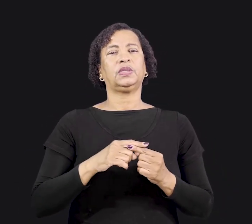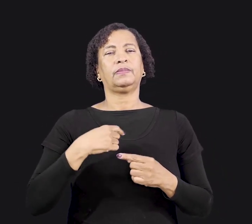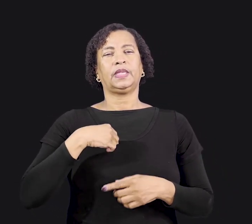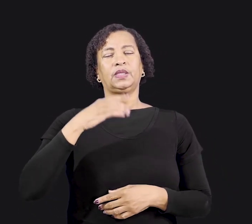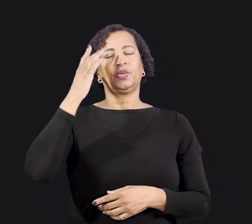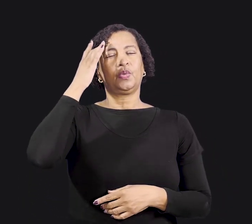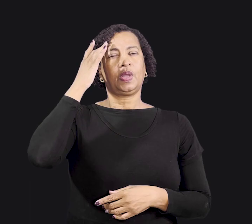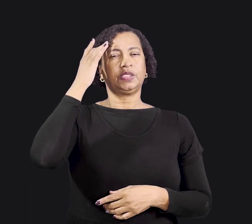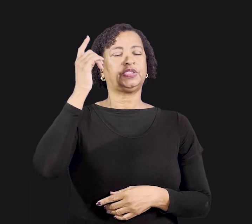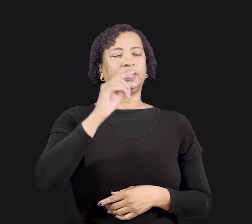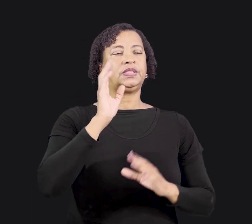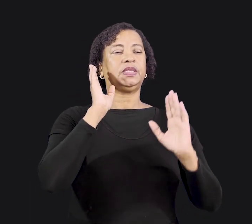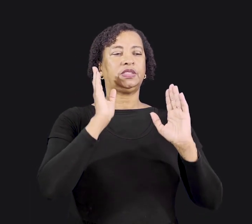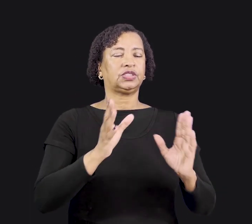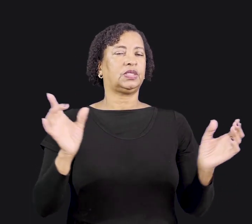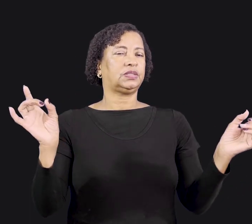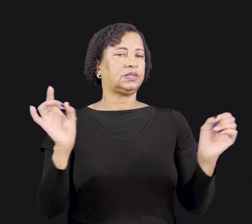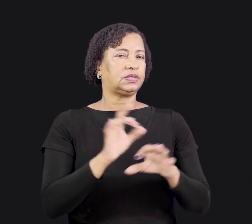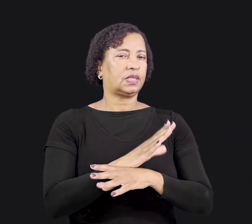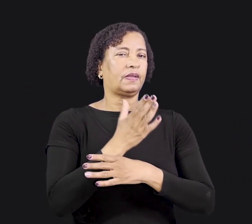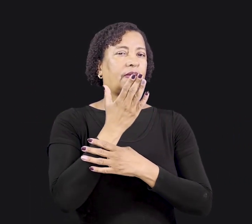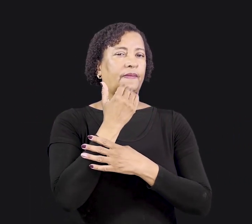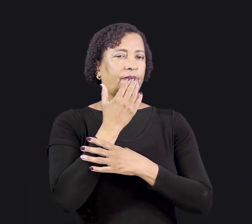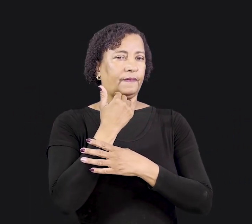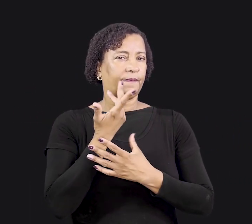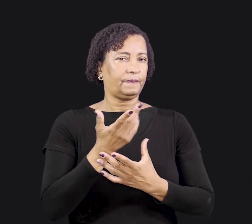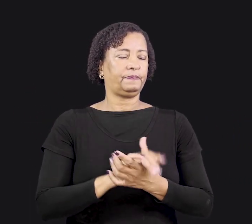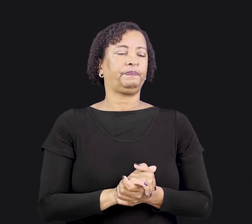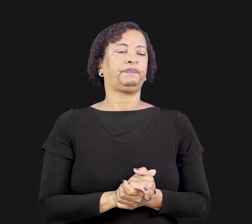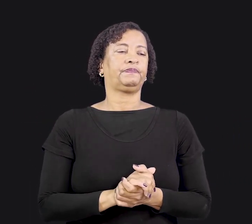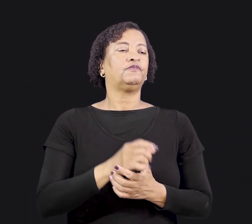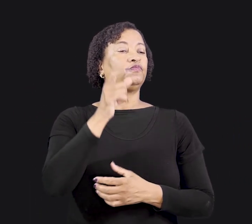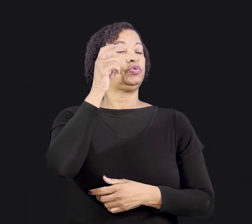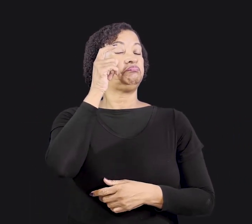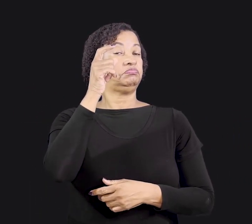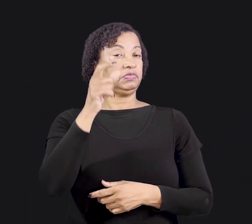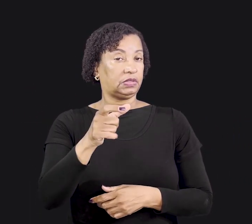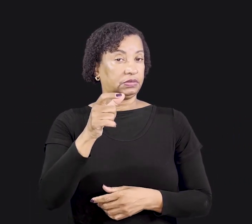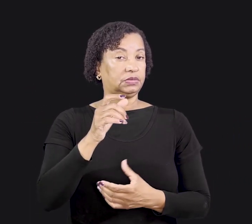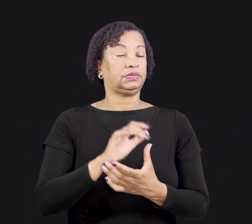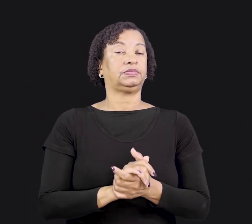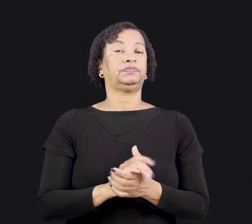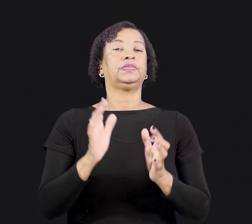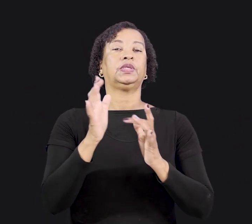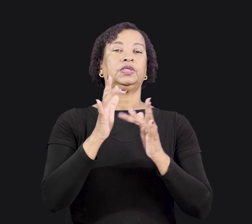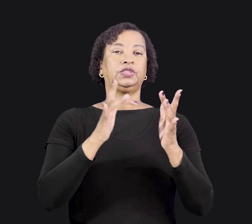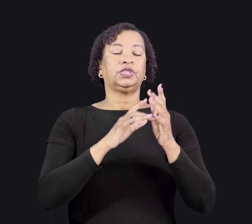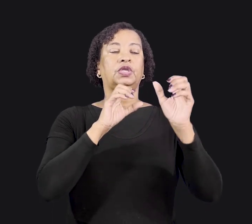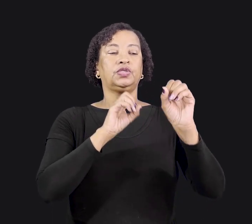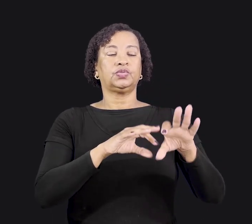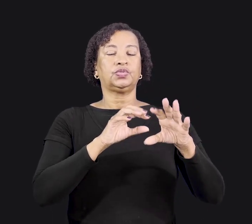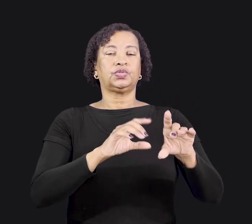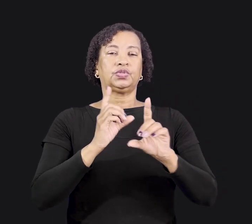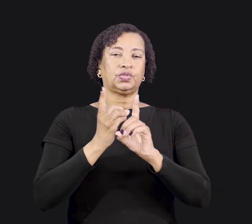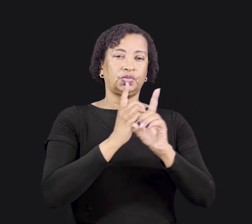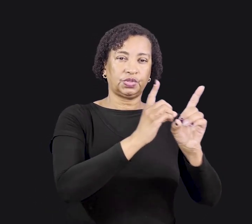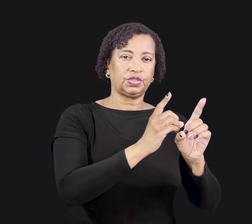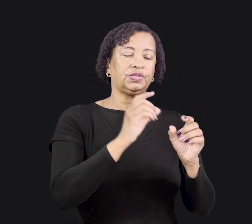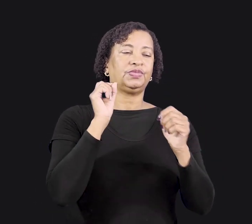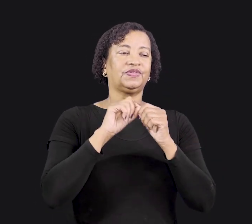dar a impressão de que ele tinha acabado de comer. Foi interessante. Jesus ensinou aos discípulos que fizessem exatamente